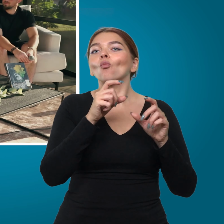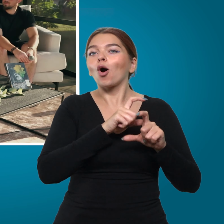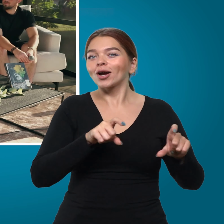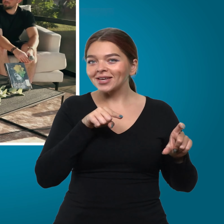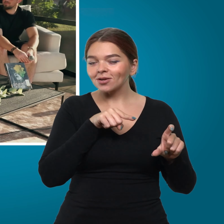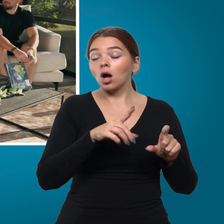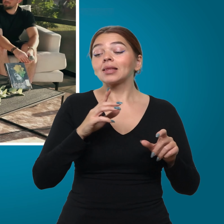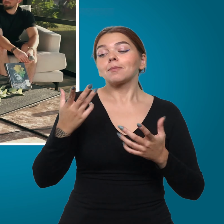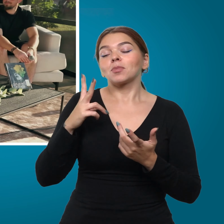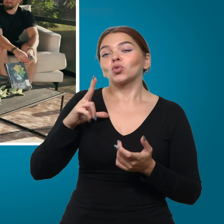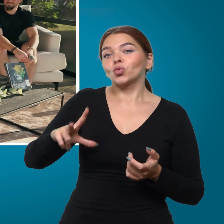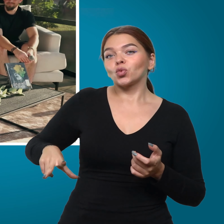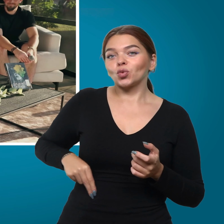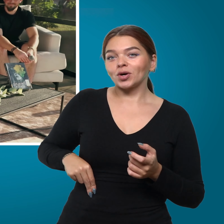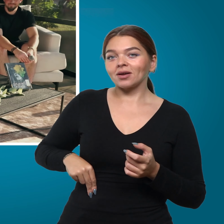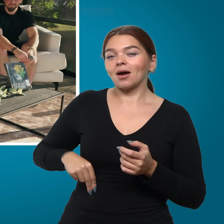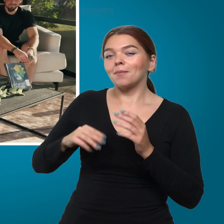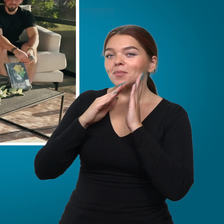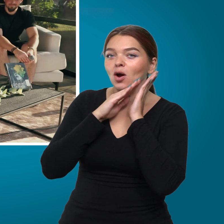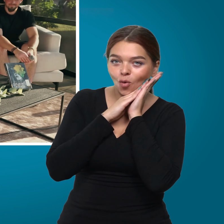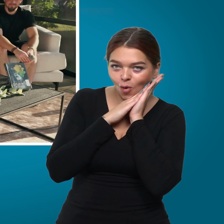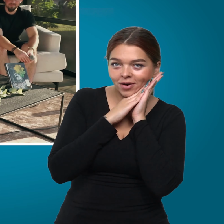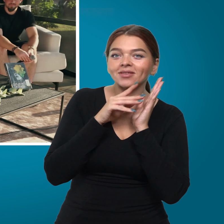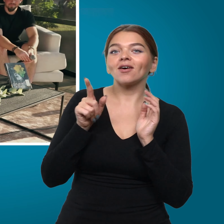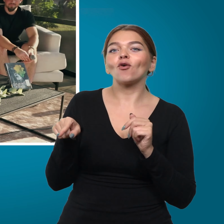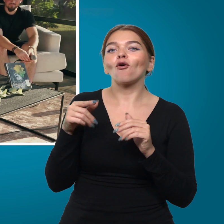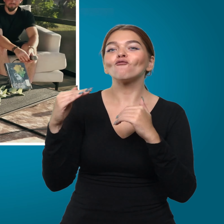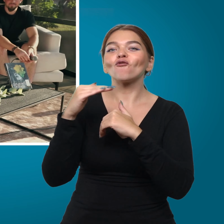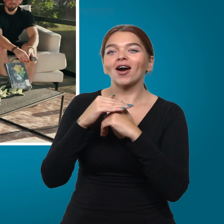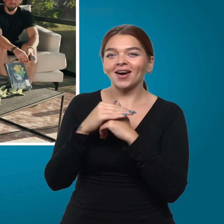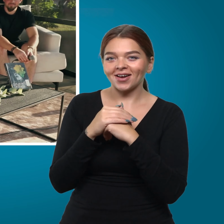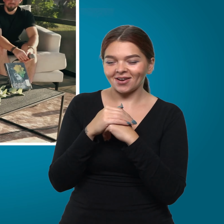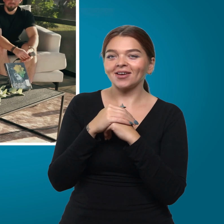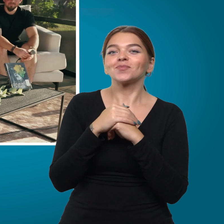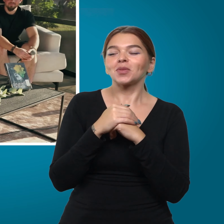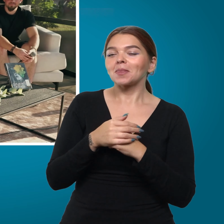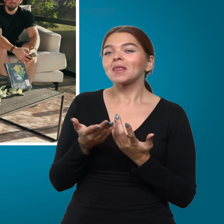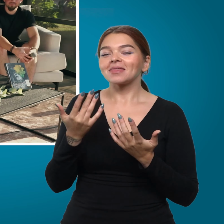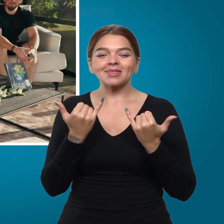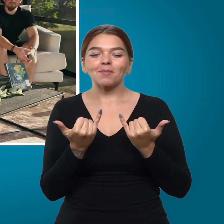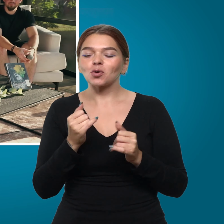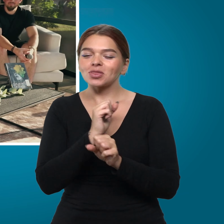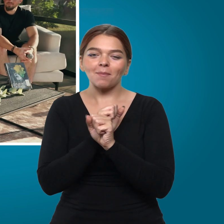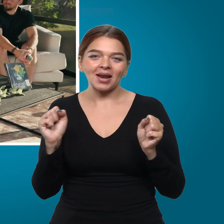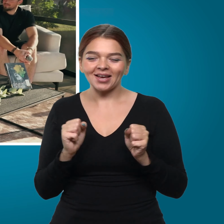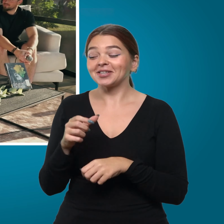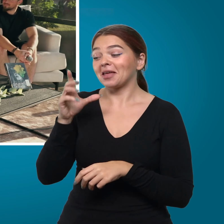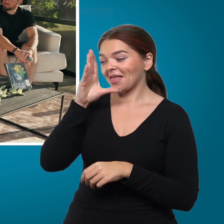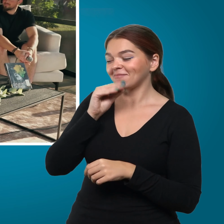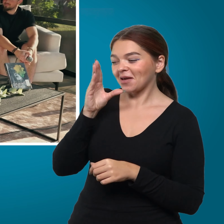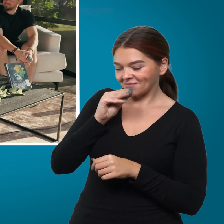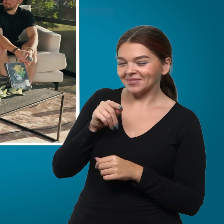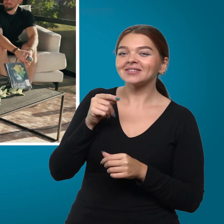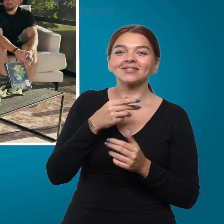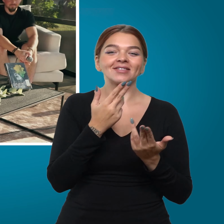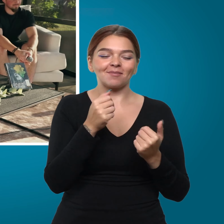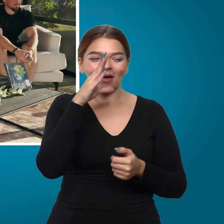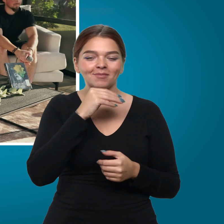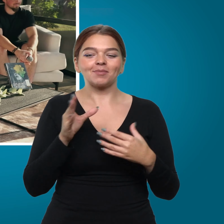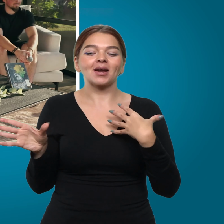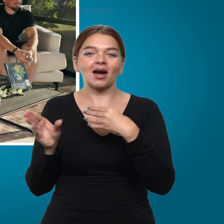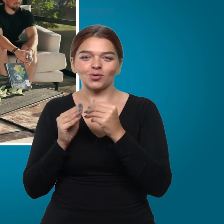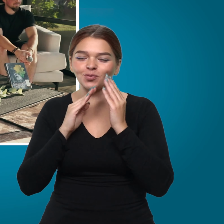kad nugi yra šita nepabaigta istorija jau nuo mokyklos suolo. Ir kadangi mano dukrytė